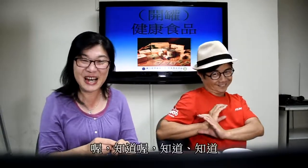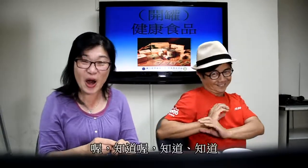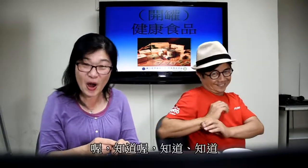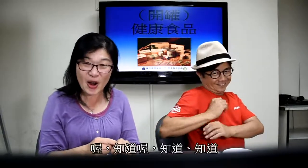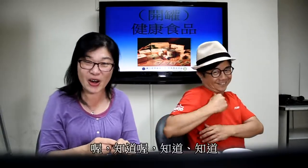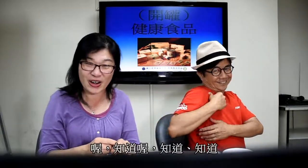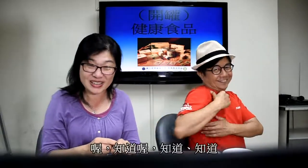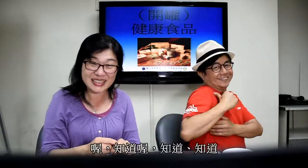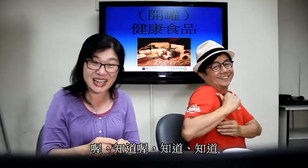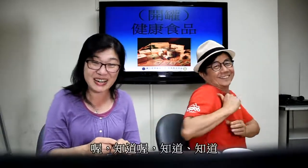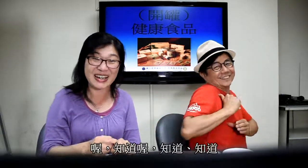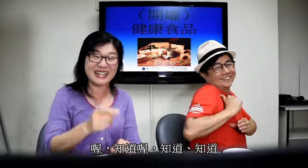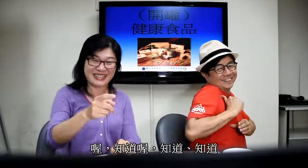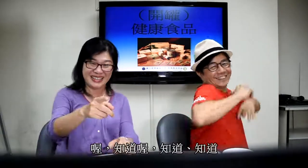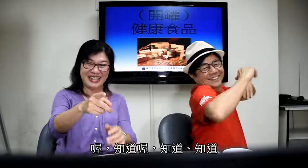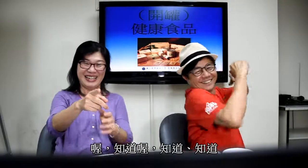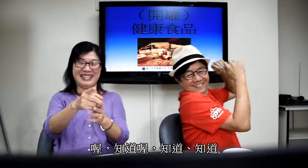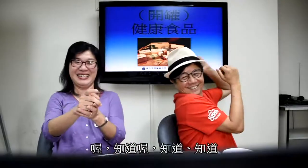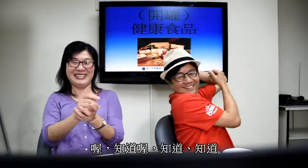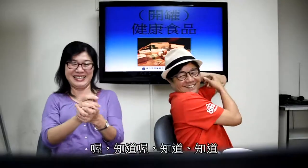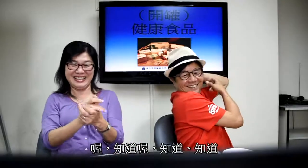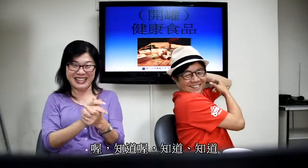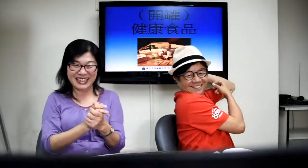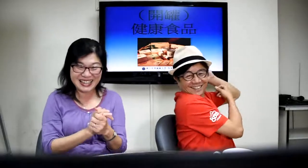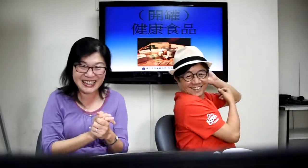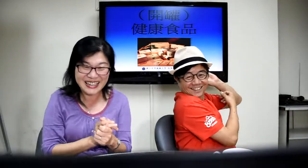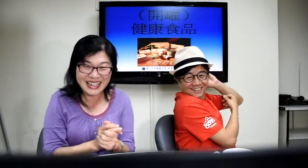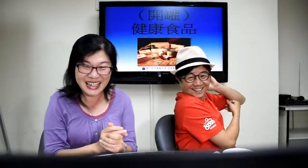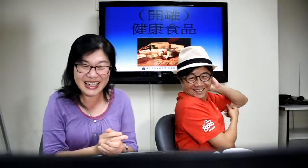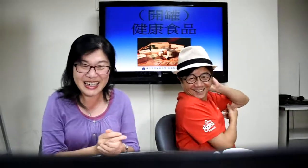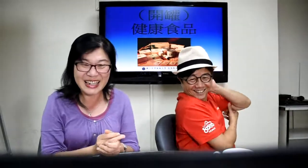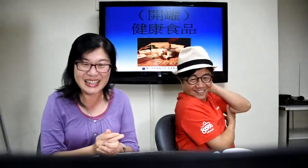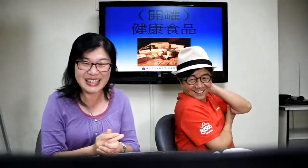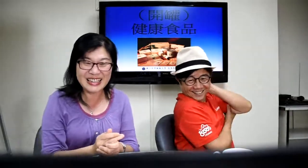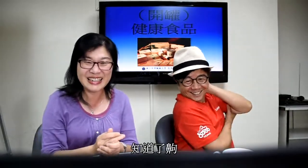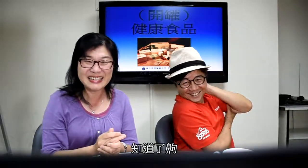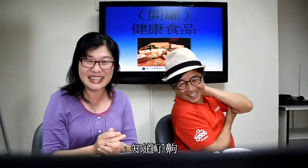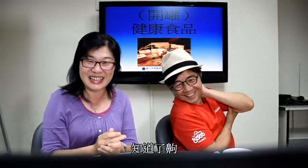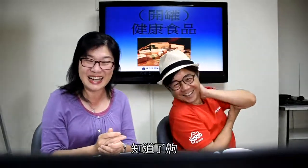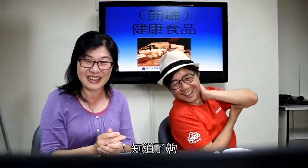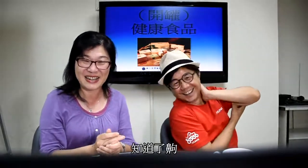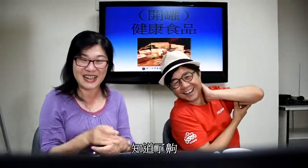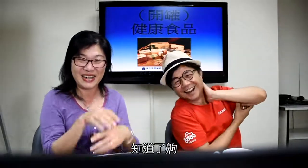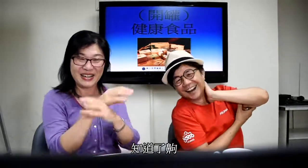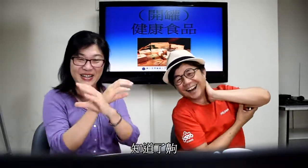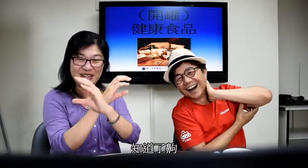哦，知道了，知道了，知道，知道了哈。